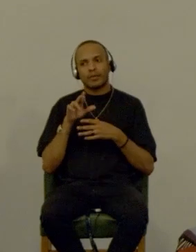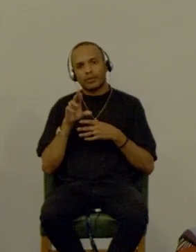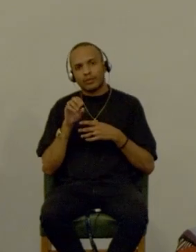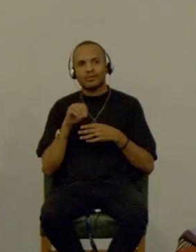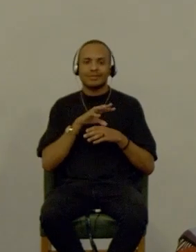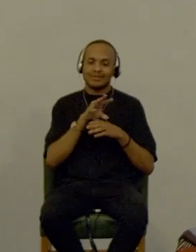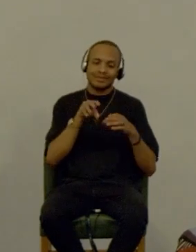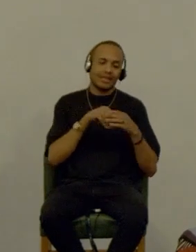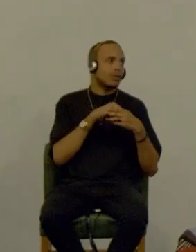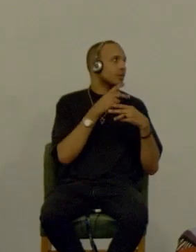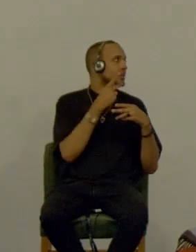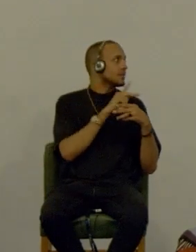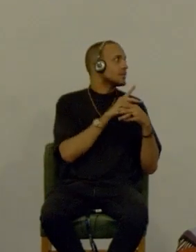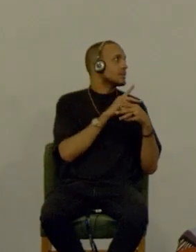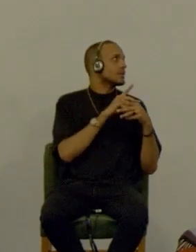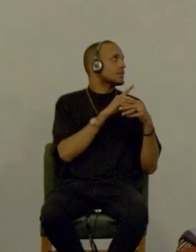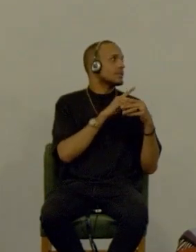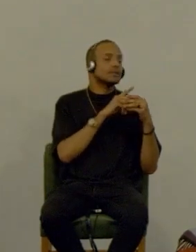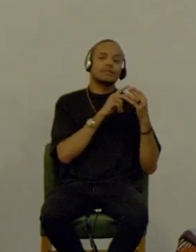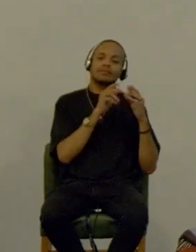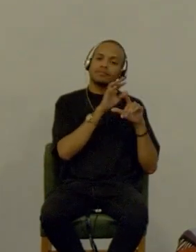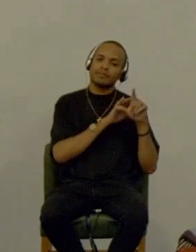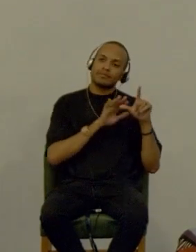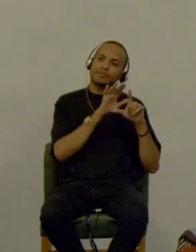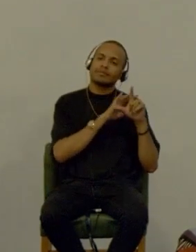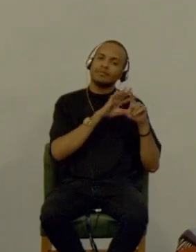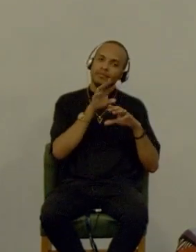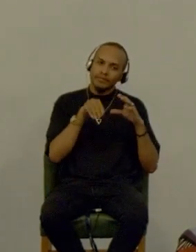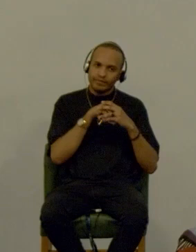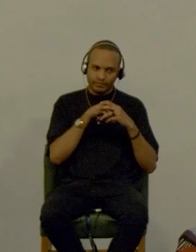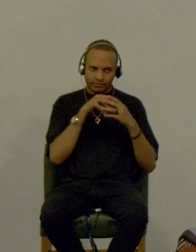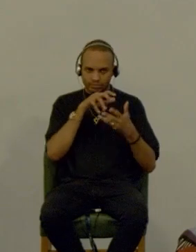à l'intérieur de la Terre, à l'intérieur des images de